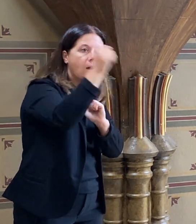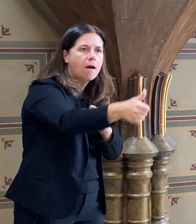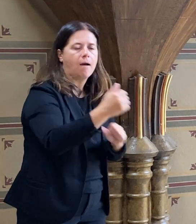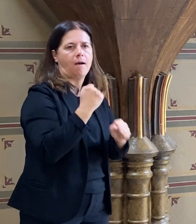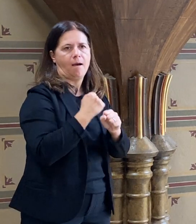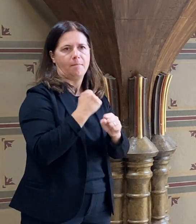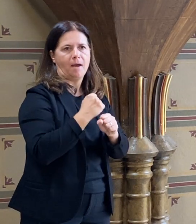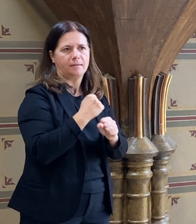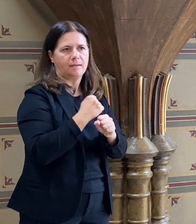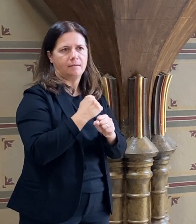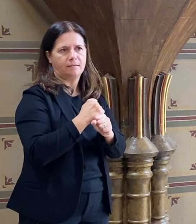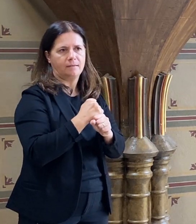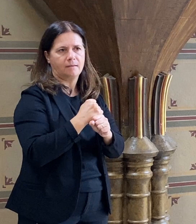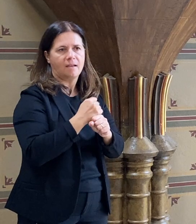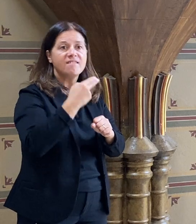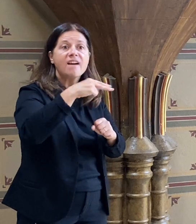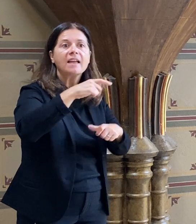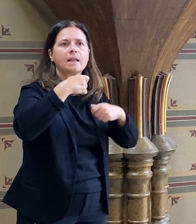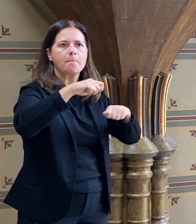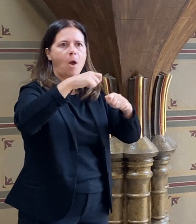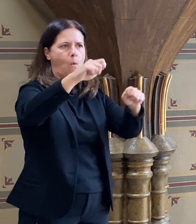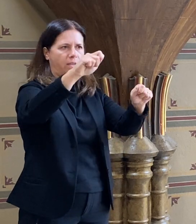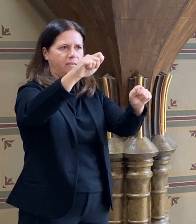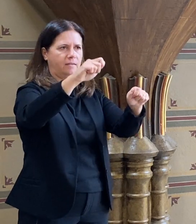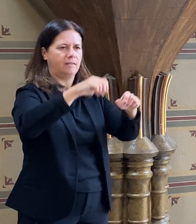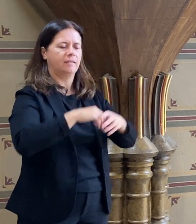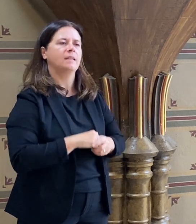Front weiterbauen.